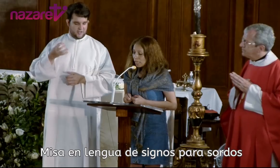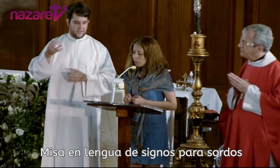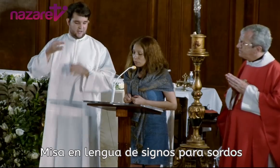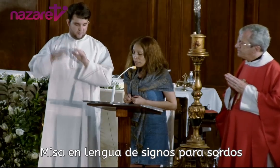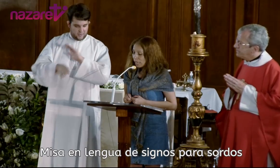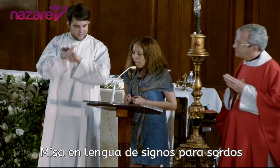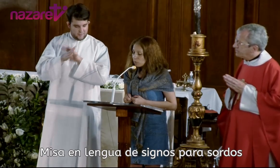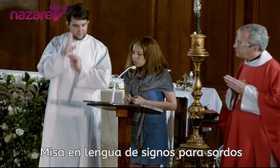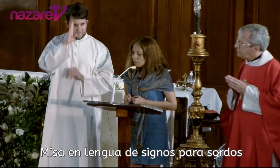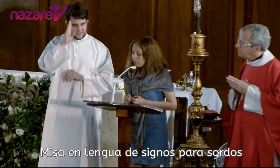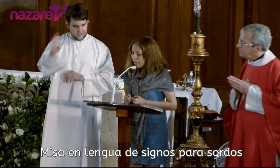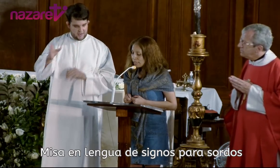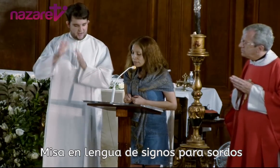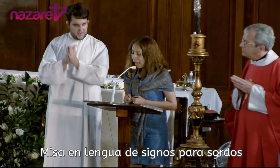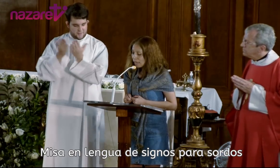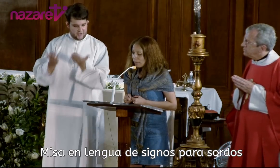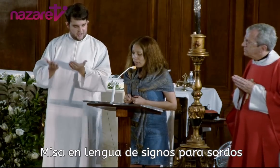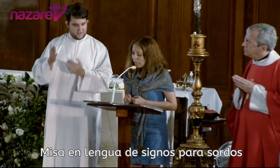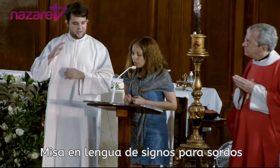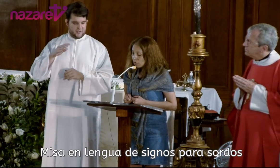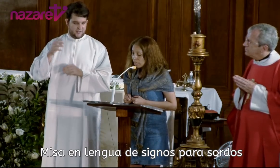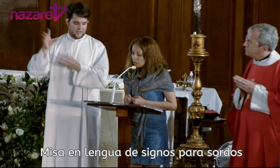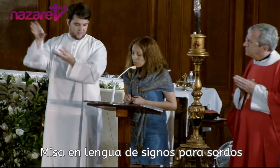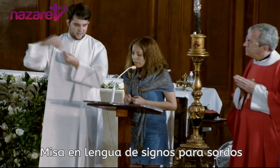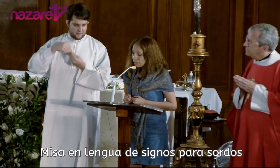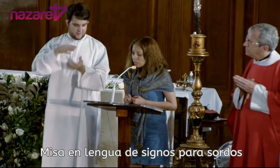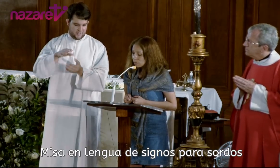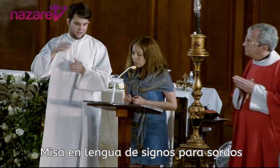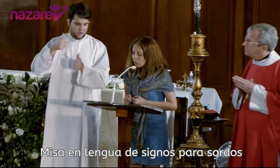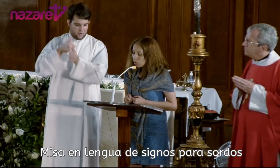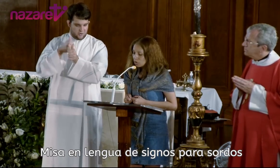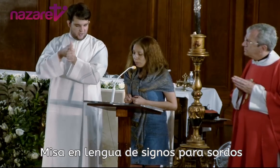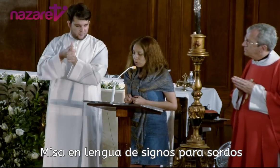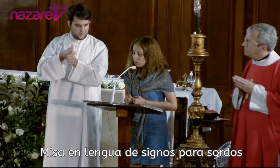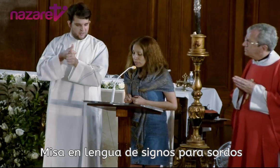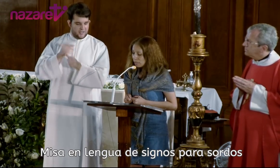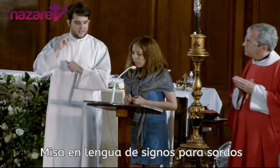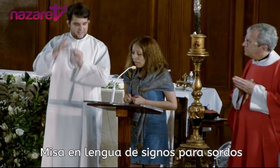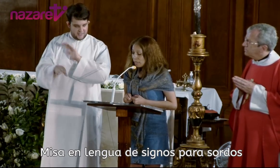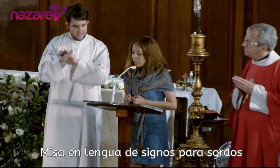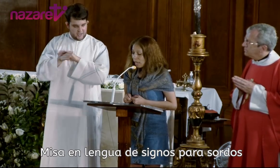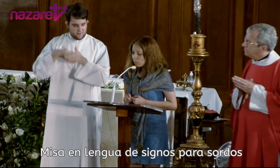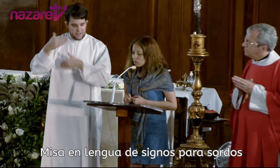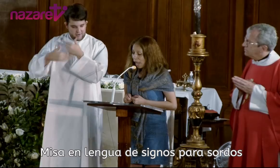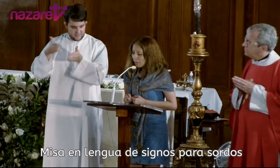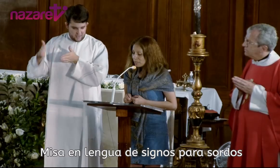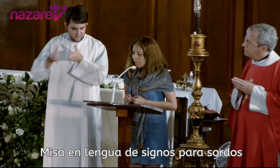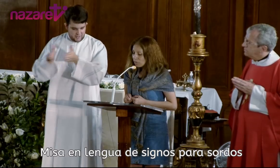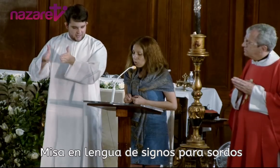nos mantengamos fieles al Evangelio que nos han transmitido los apóstoles y sigamos avanzando en